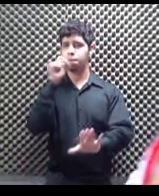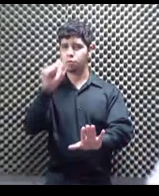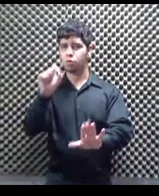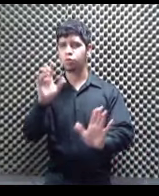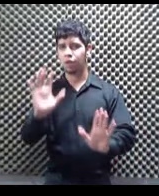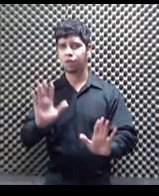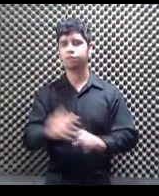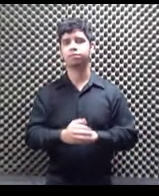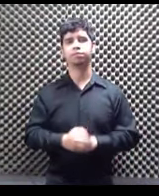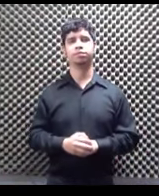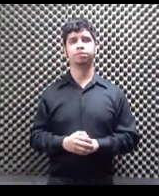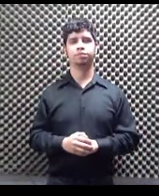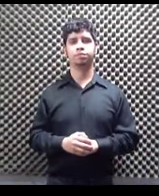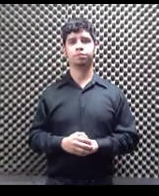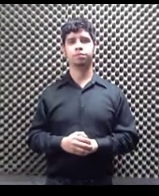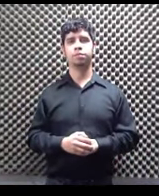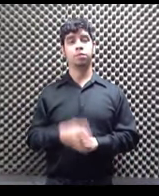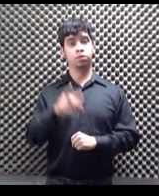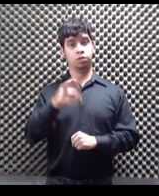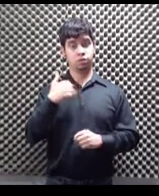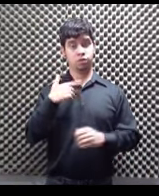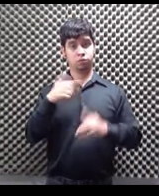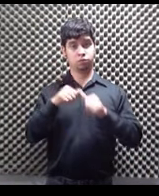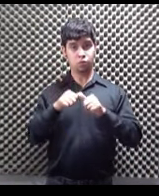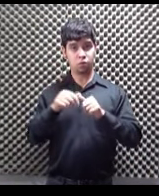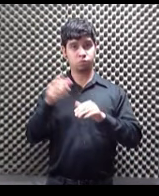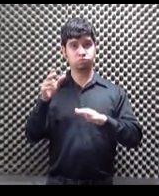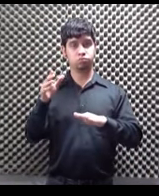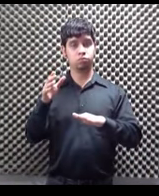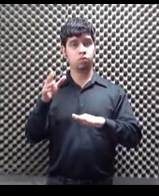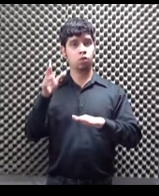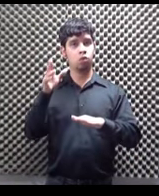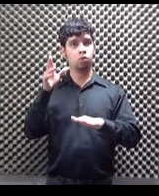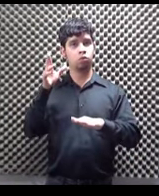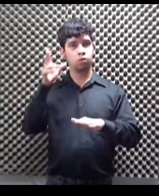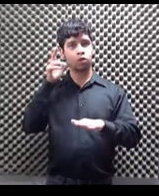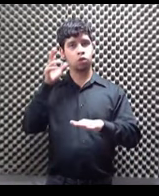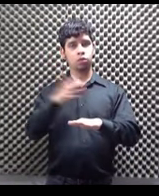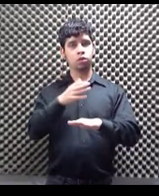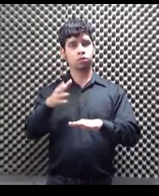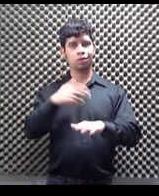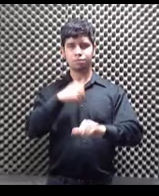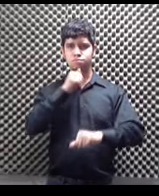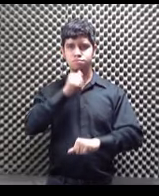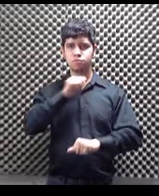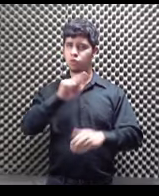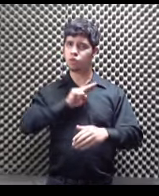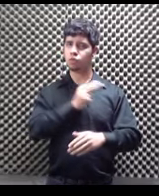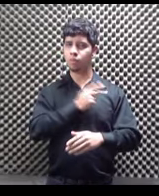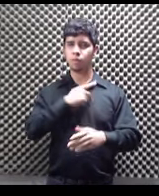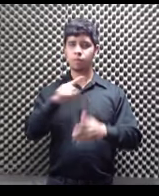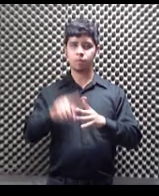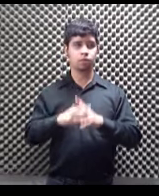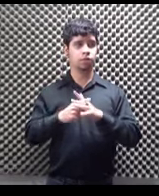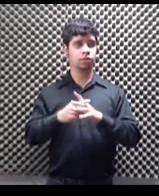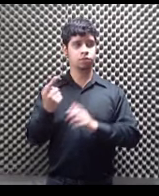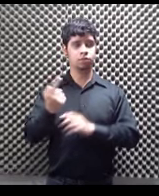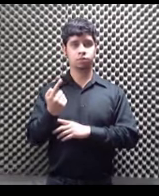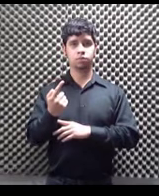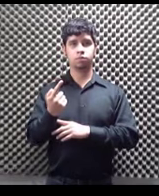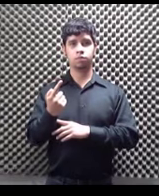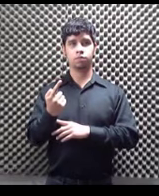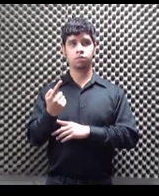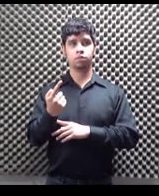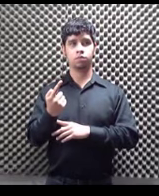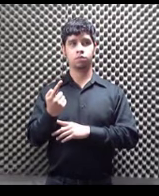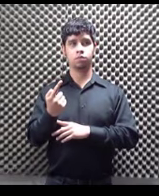Algo en punto. Ahí estamos. Sigue escuchando música y tenga paciencia porque eventualmente vamos a comenzar. Claro, sí, pero tú eres el que está popeando, ¿sabes? Por lo